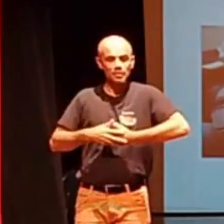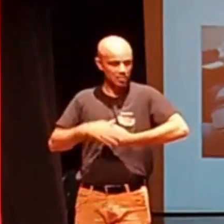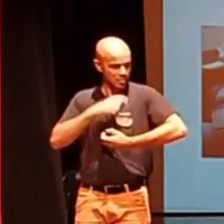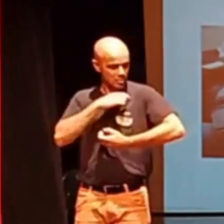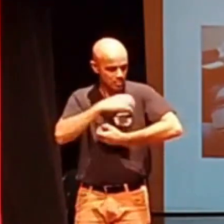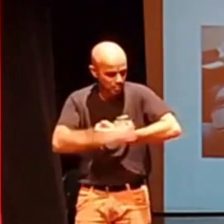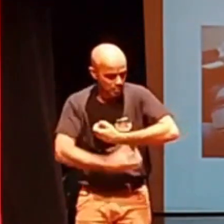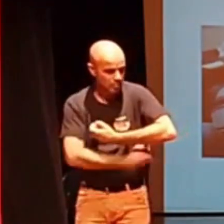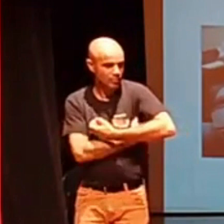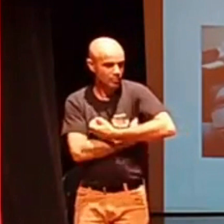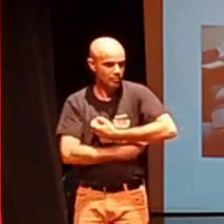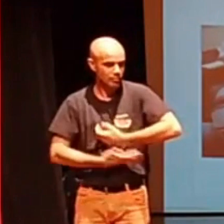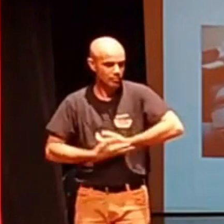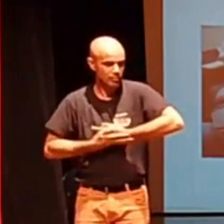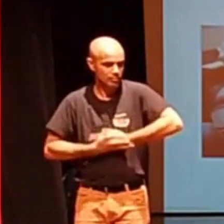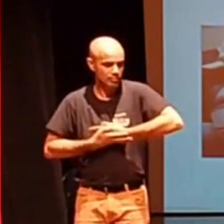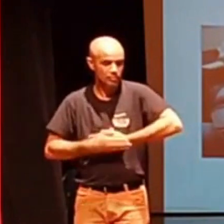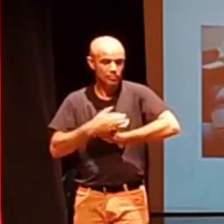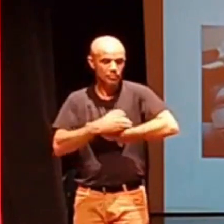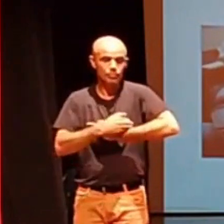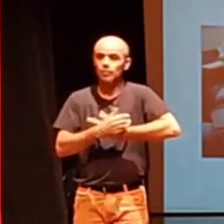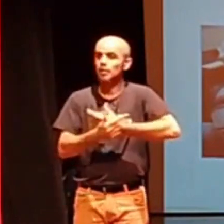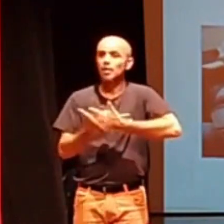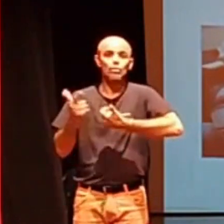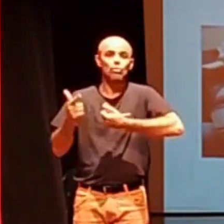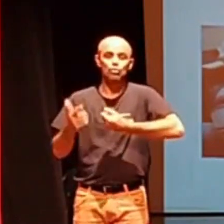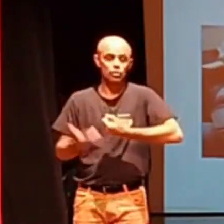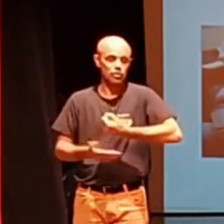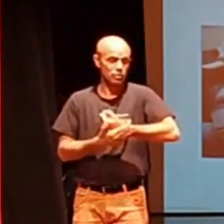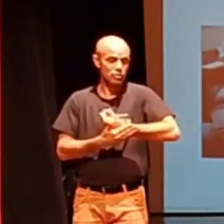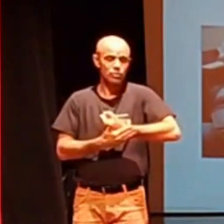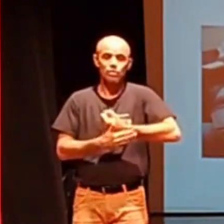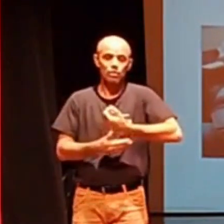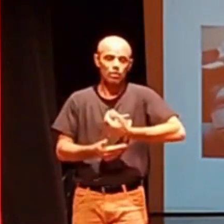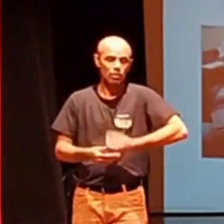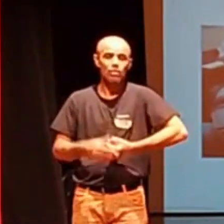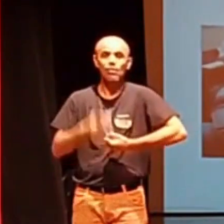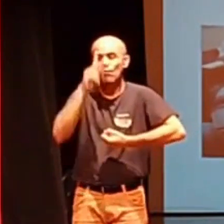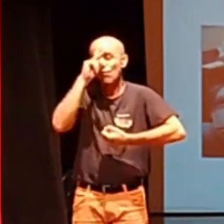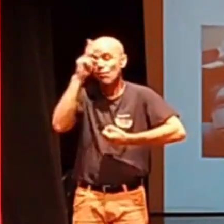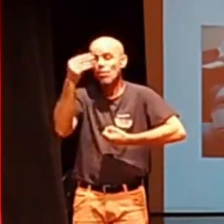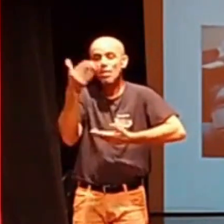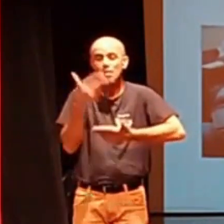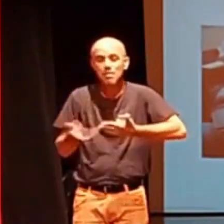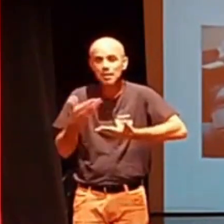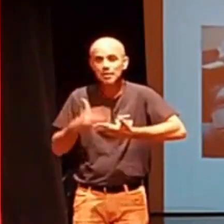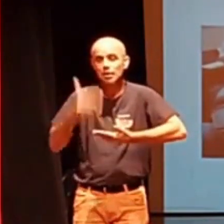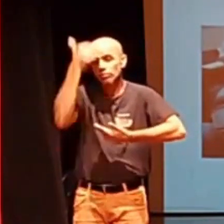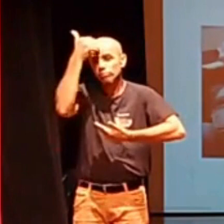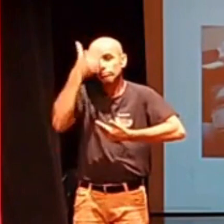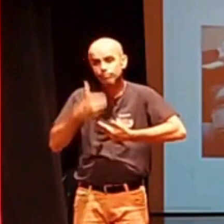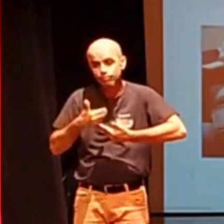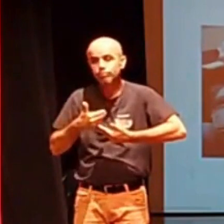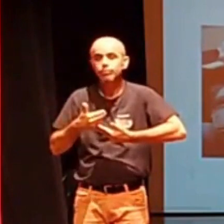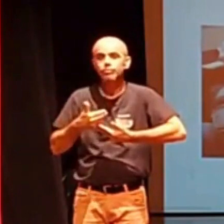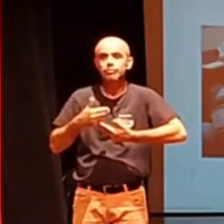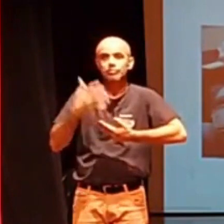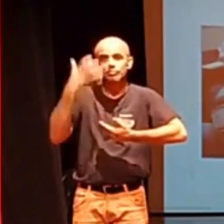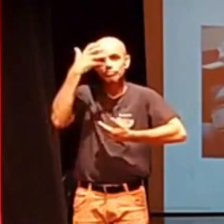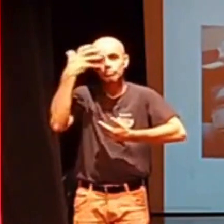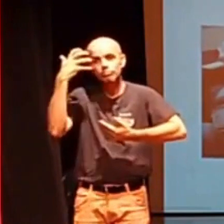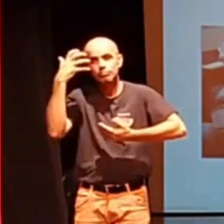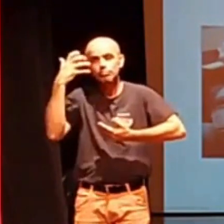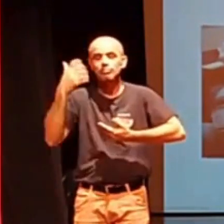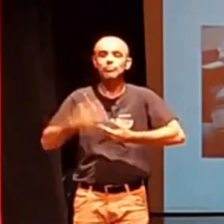tipóia, porque ela não tinha força, não tinha, né? Tinha todo um comprometimento do lado direito do corpo, foi o